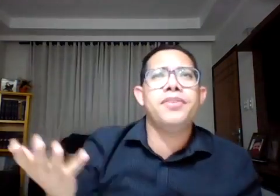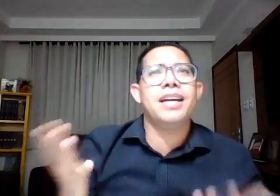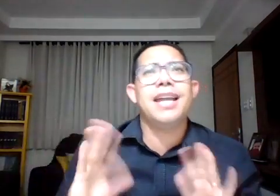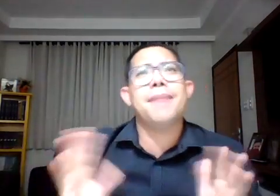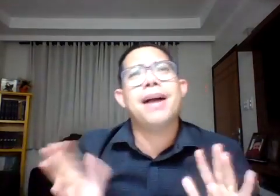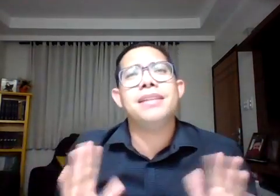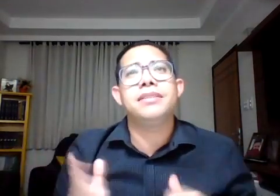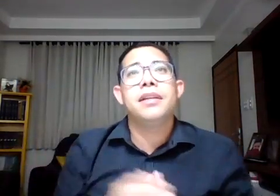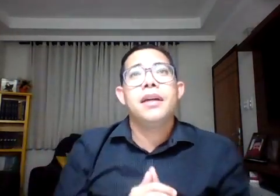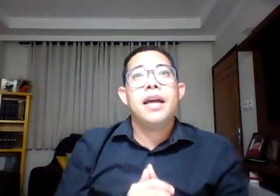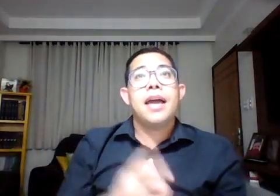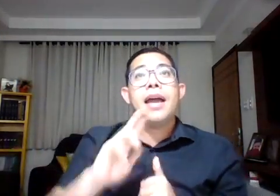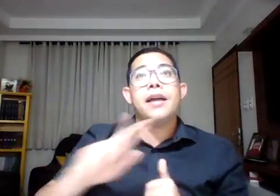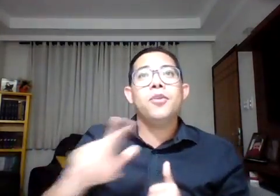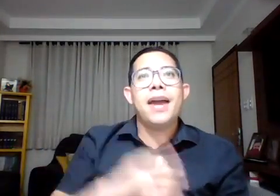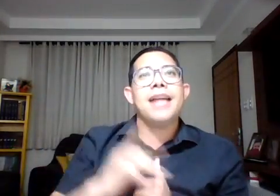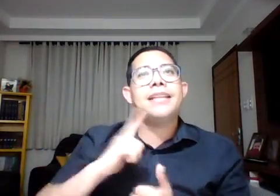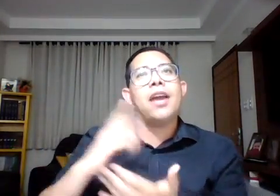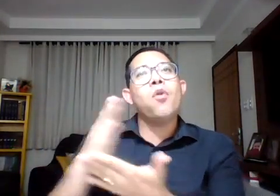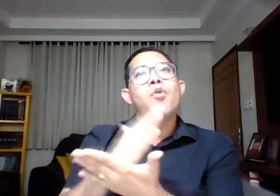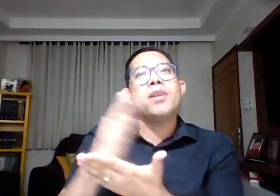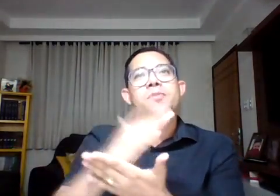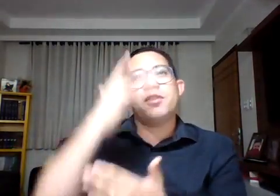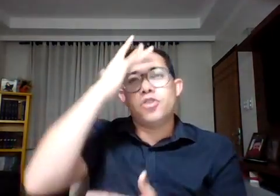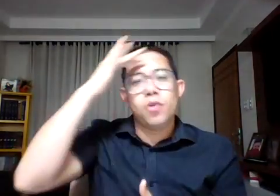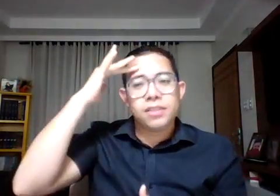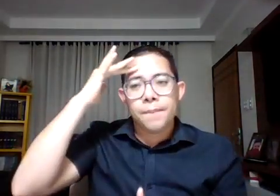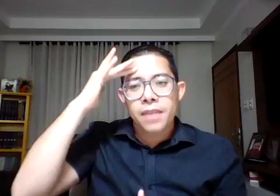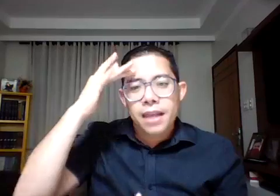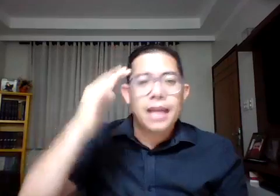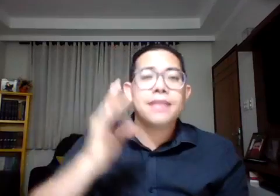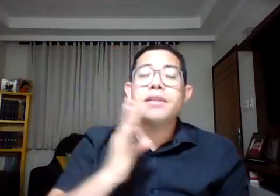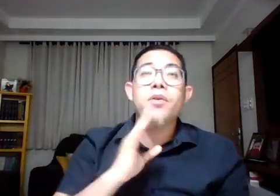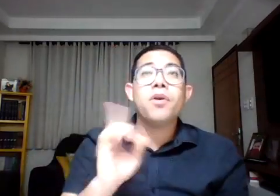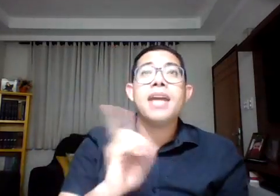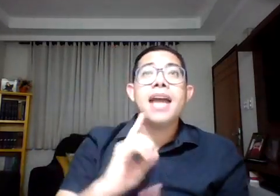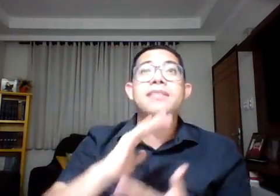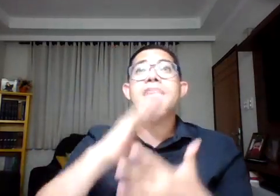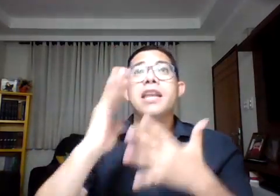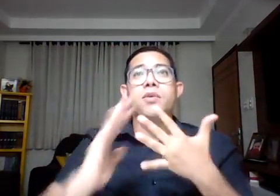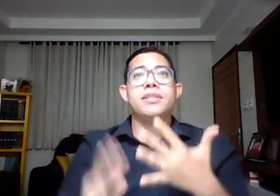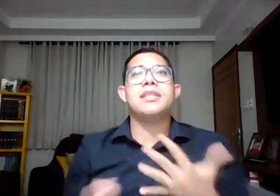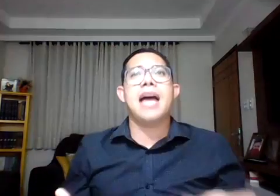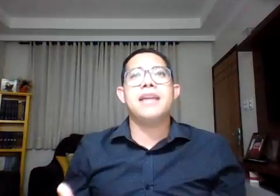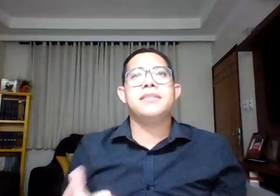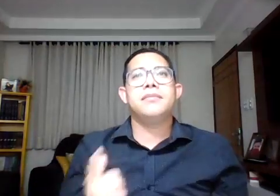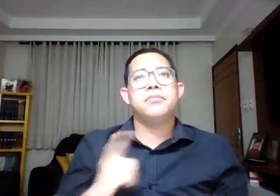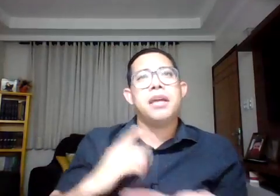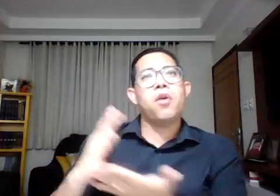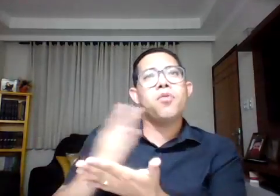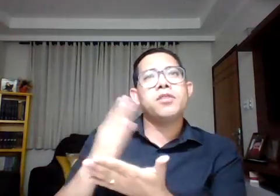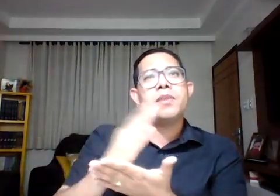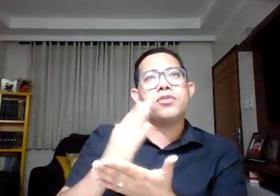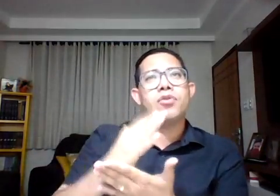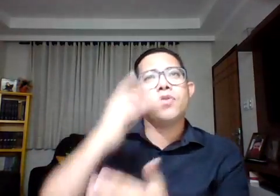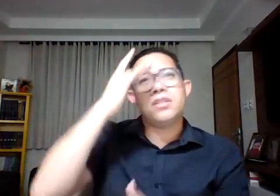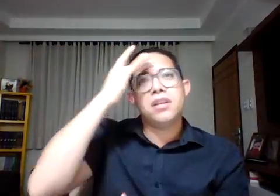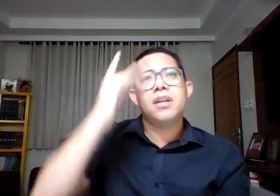né? Mas não é. Tem algumas pessoas que elas não conhecem a língua de sinais. Tem algumas pessoas que